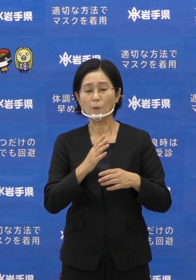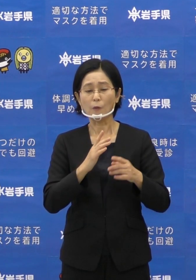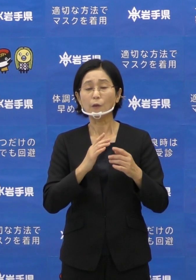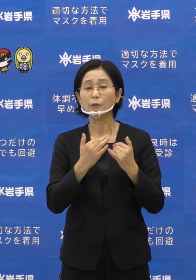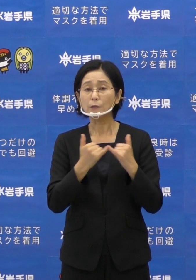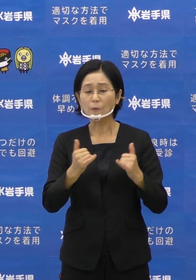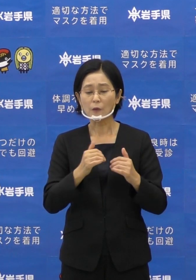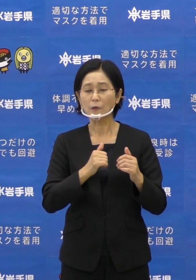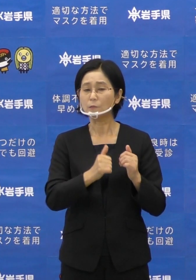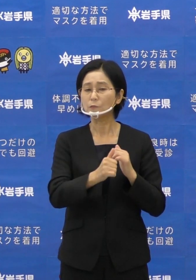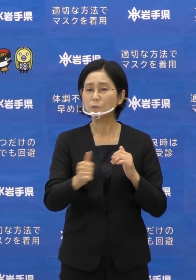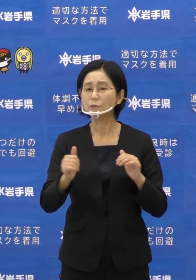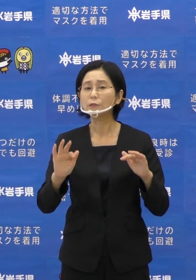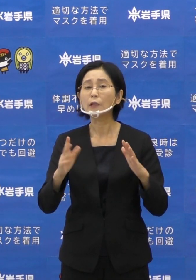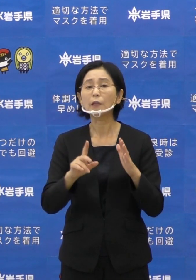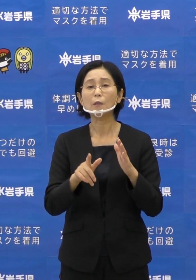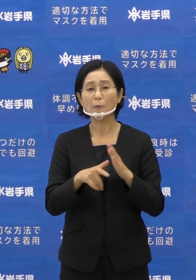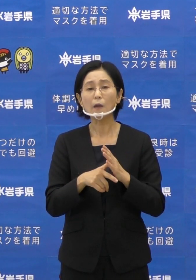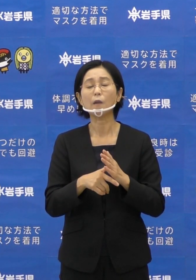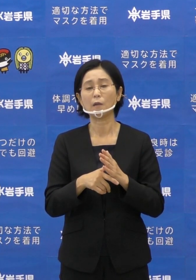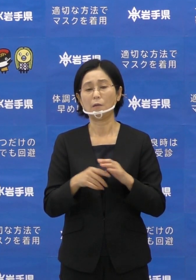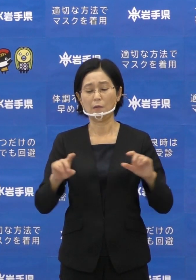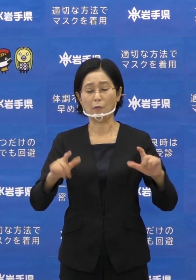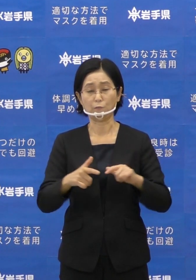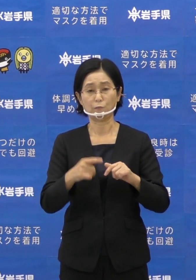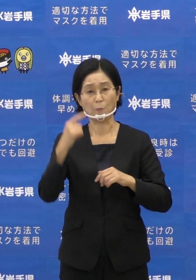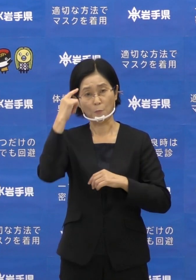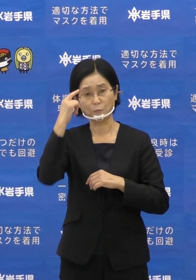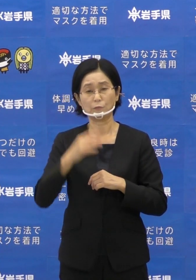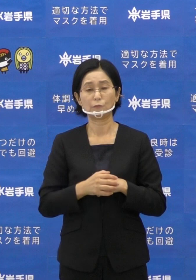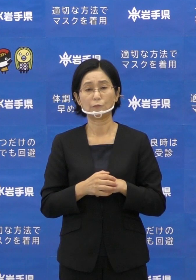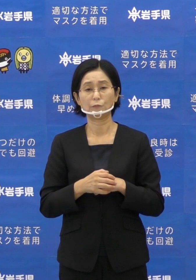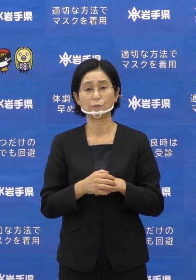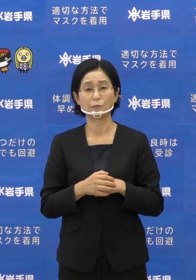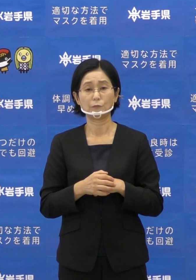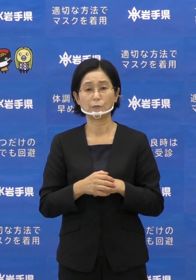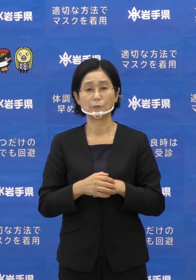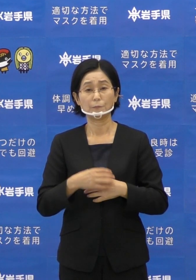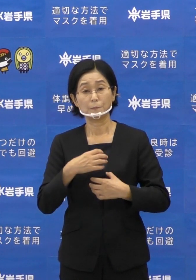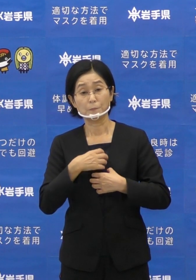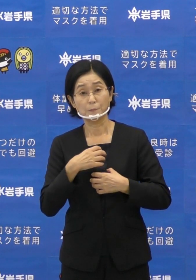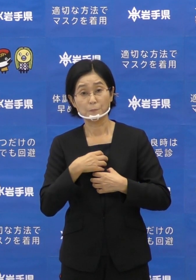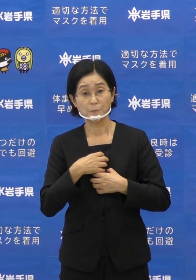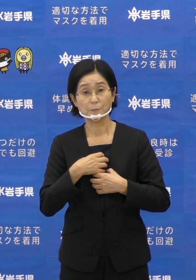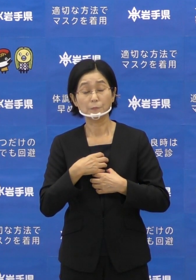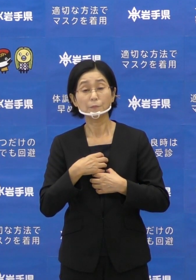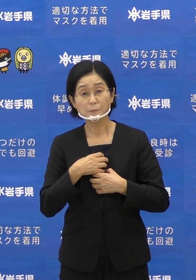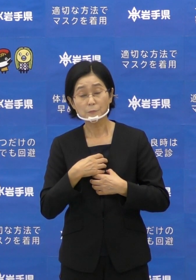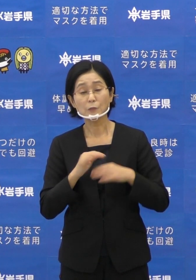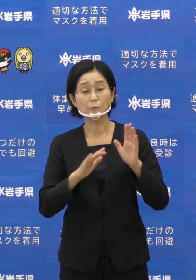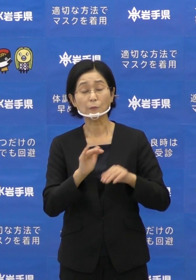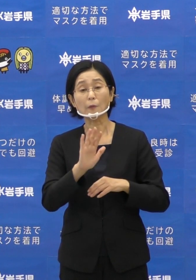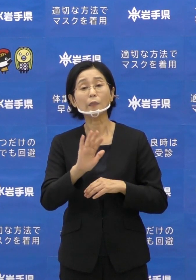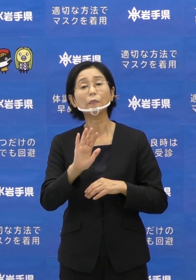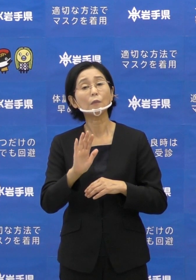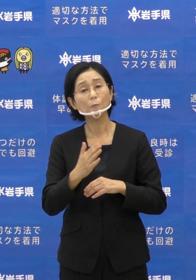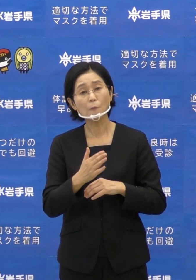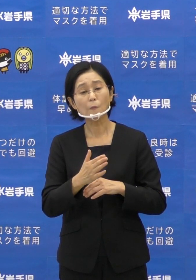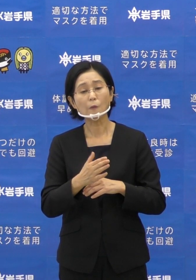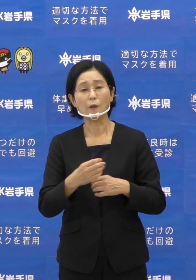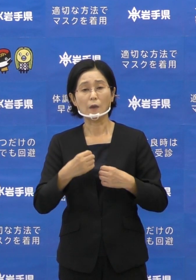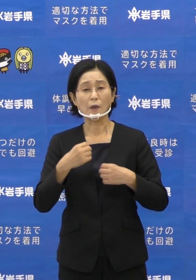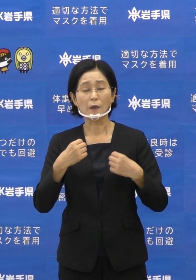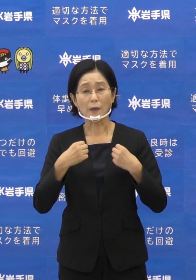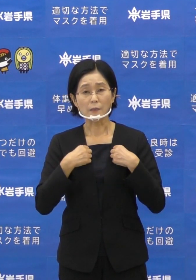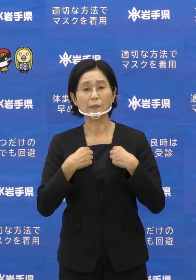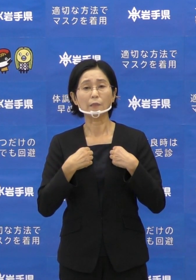と人との接触がなければ、どんなに感染が拡大していてもそれを止めることはできるわけでありまして、